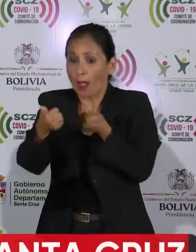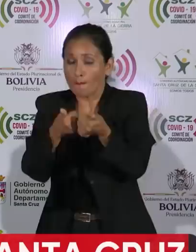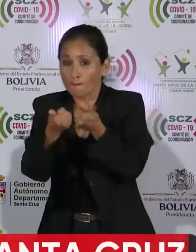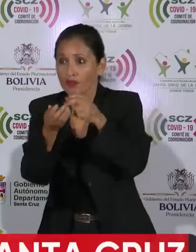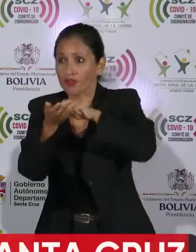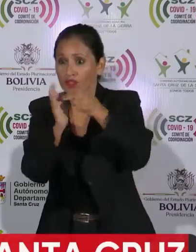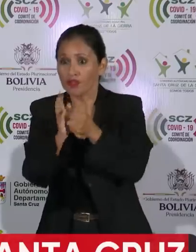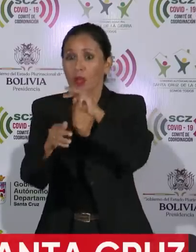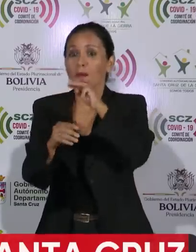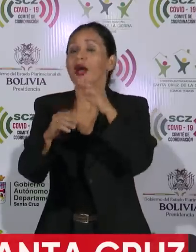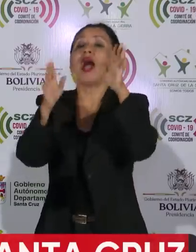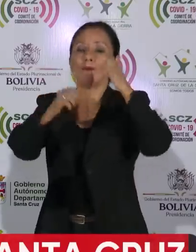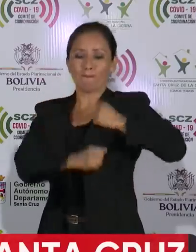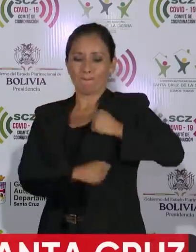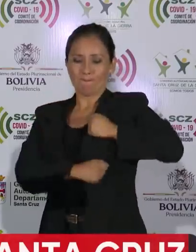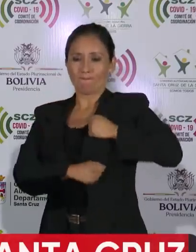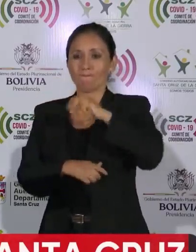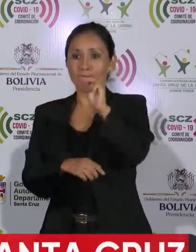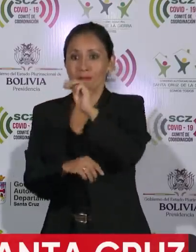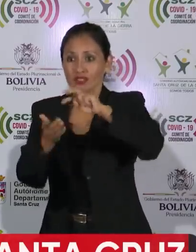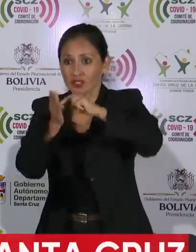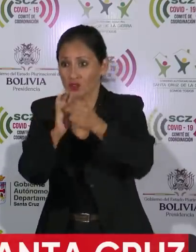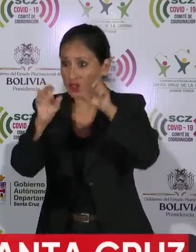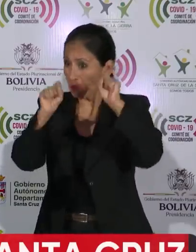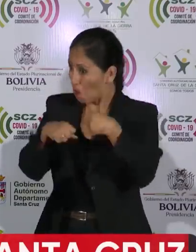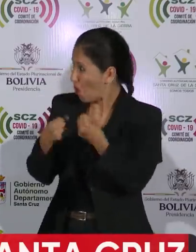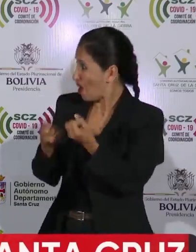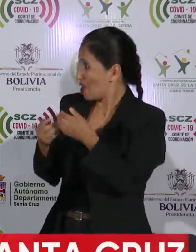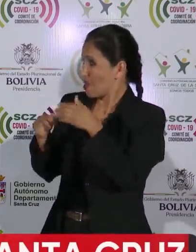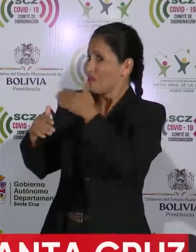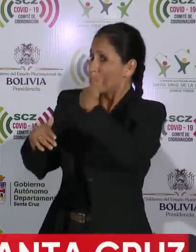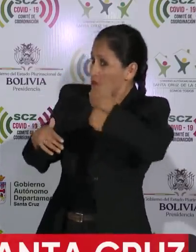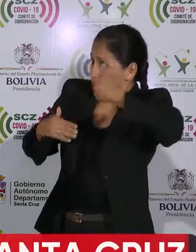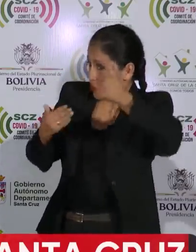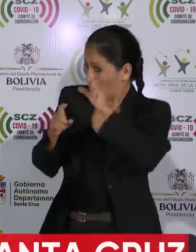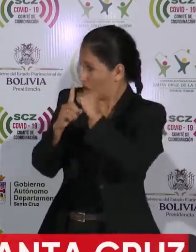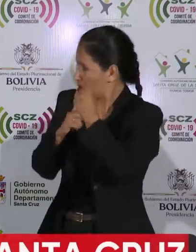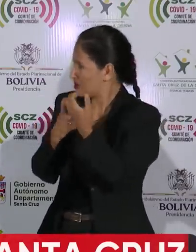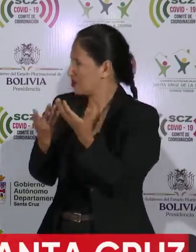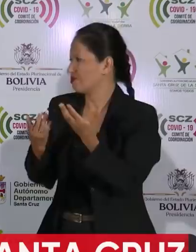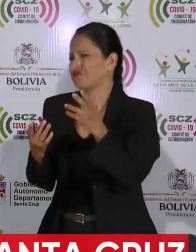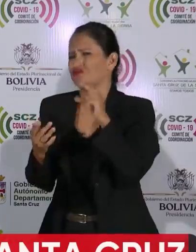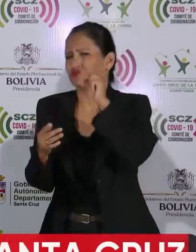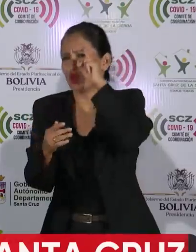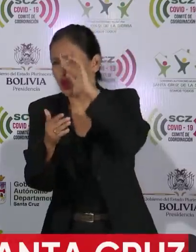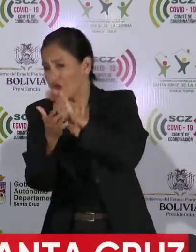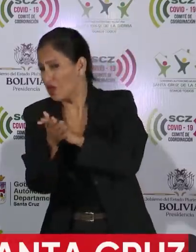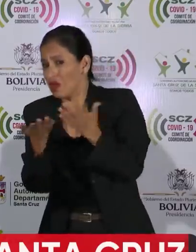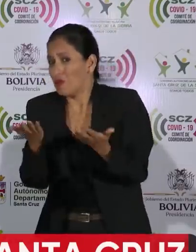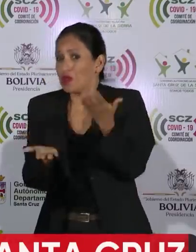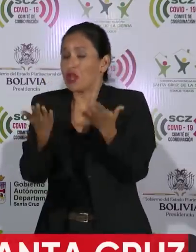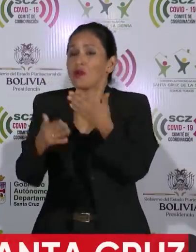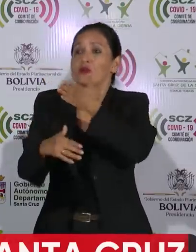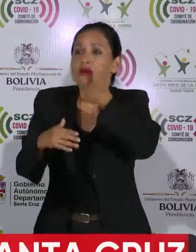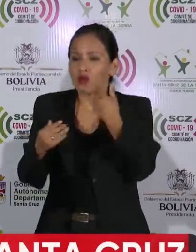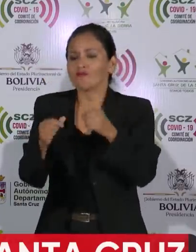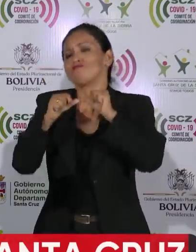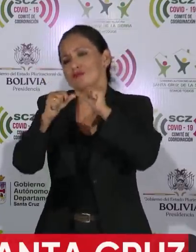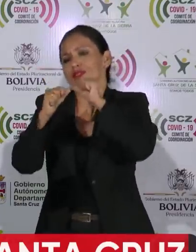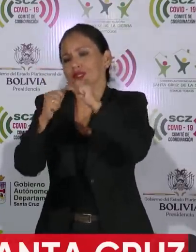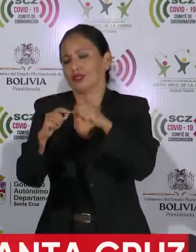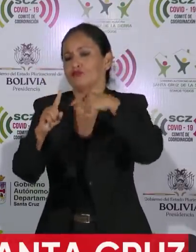con la militarización del día martes, ¿se espera que pueda solucionar o paliar un poco la situación de coronavirus? No creemos. Creemos que los casos no van a